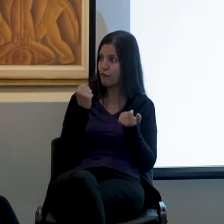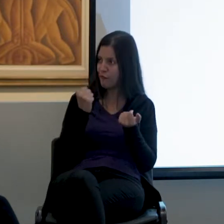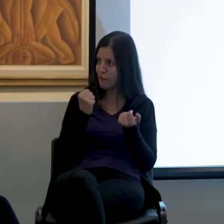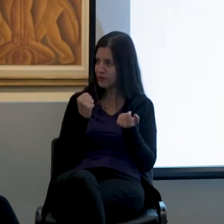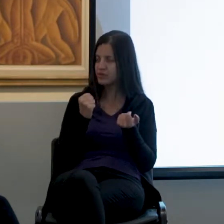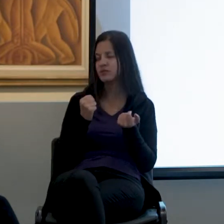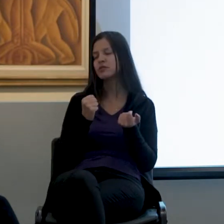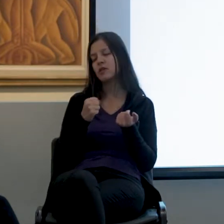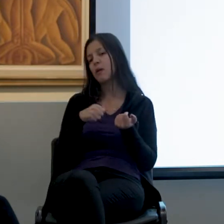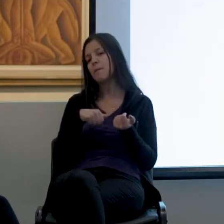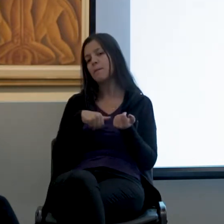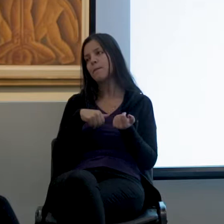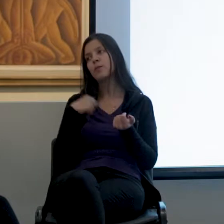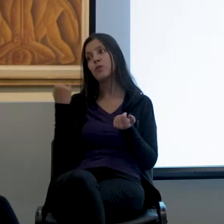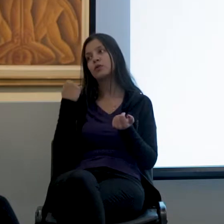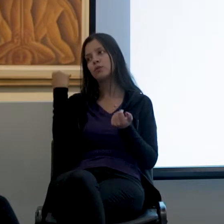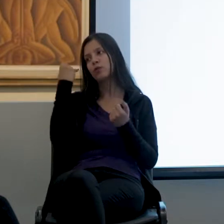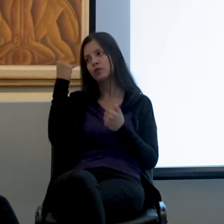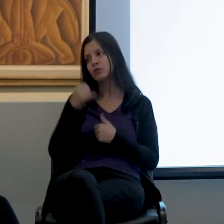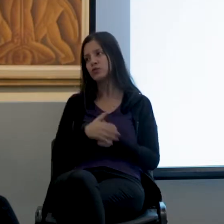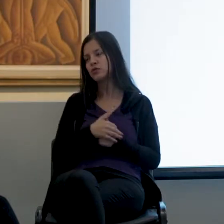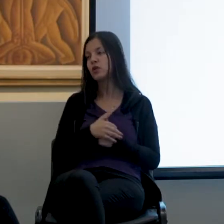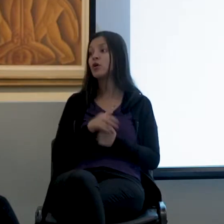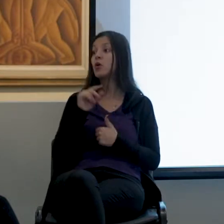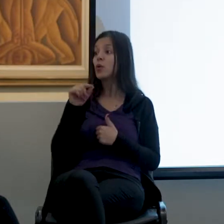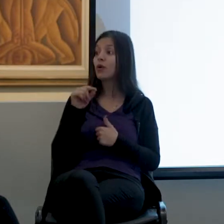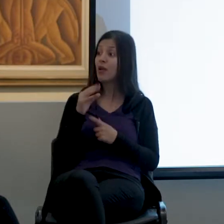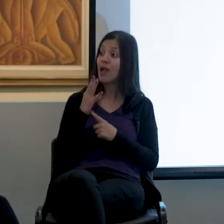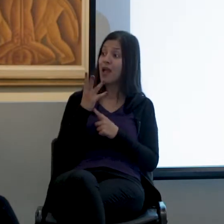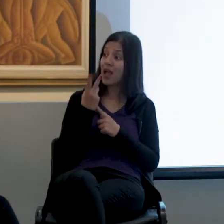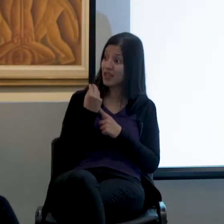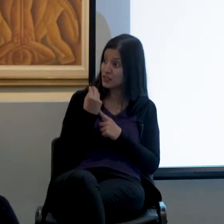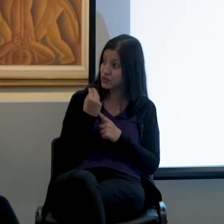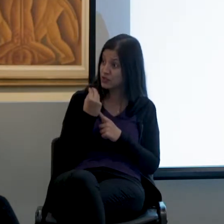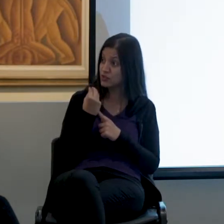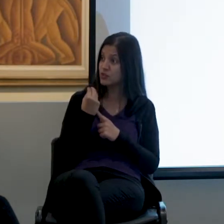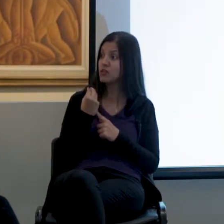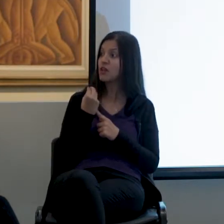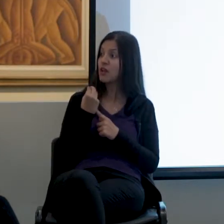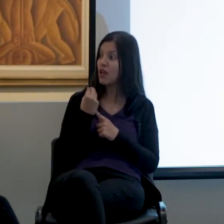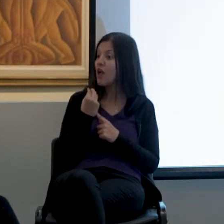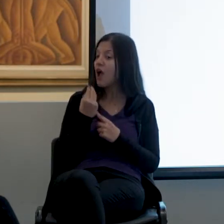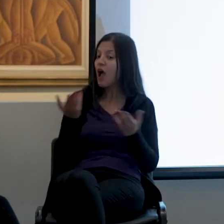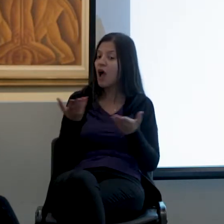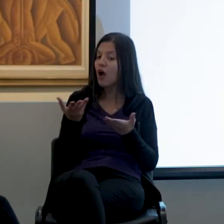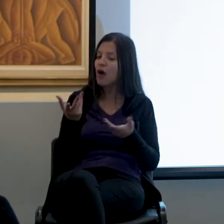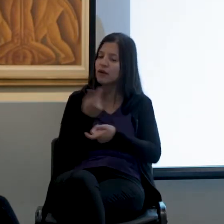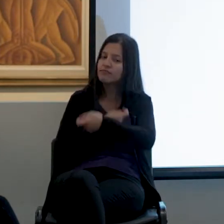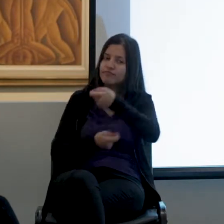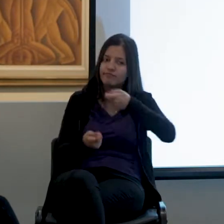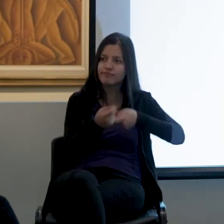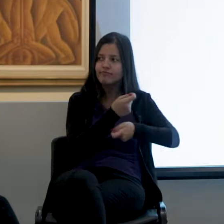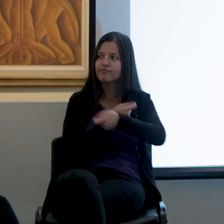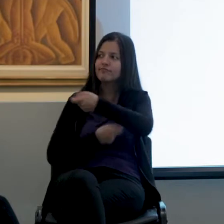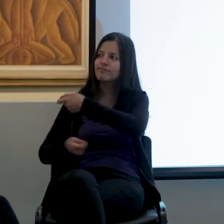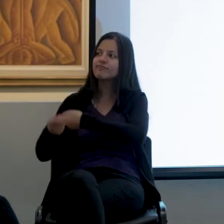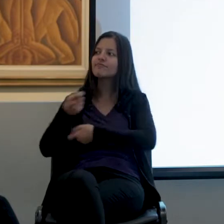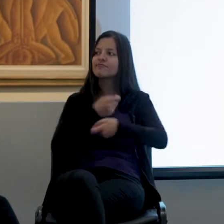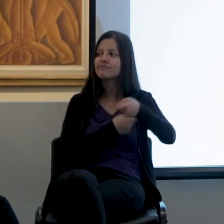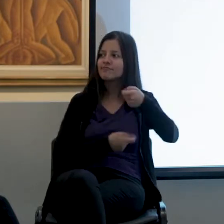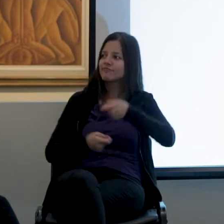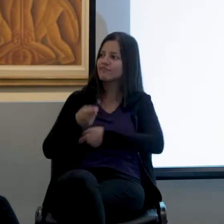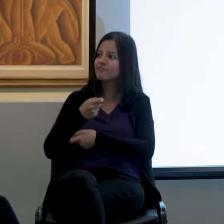que é muito importante. A arte se torna também uma mercadoria, como